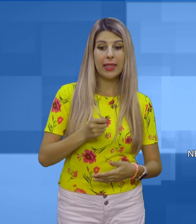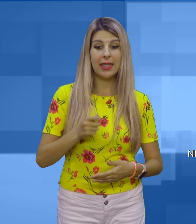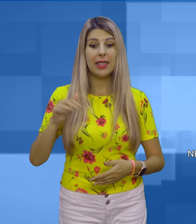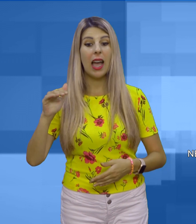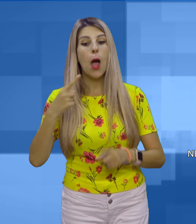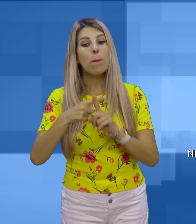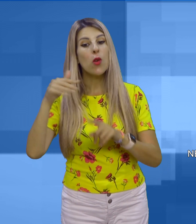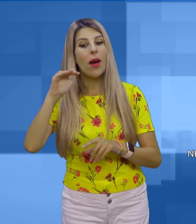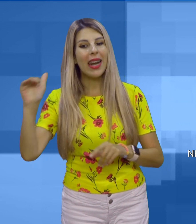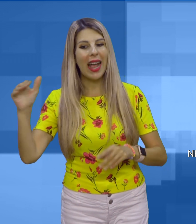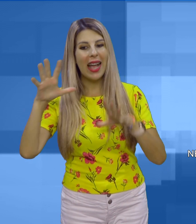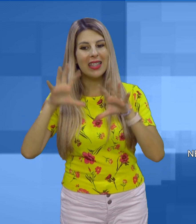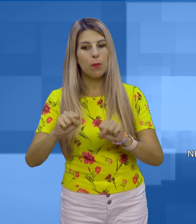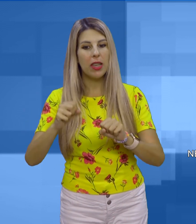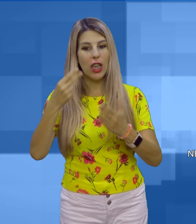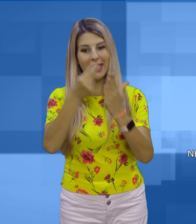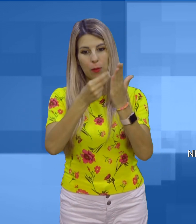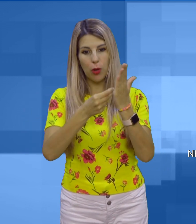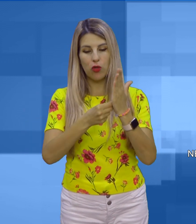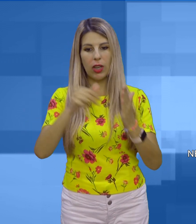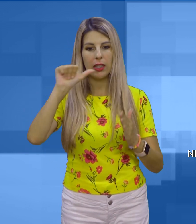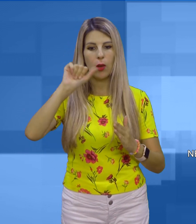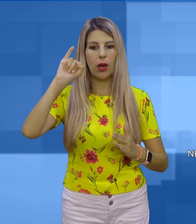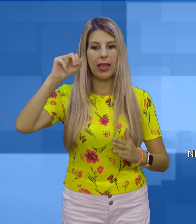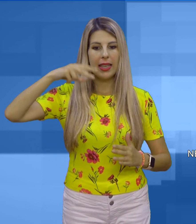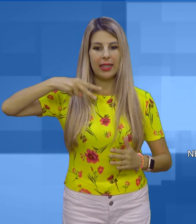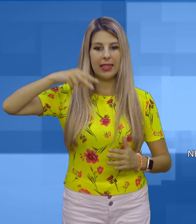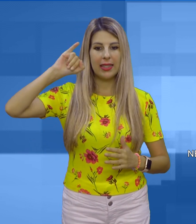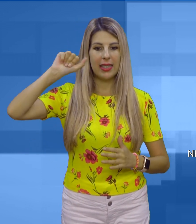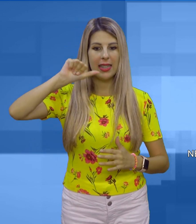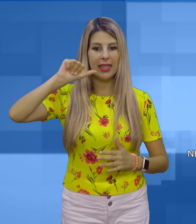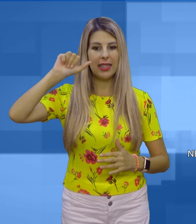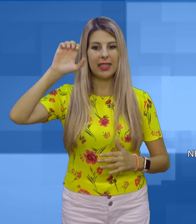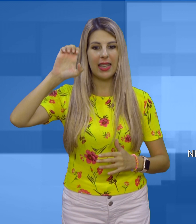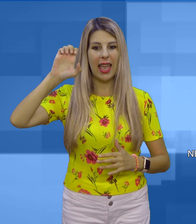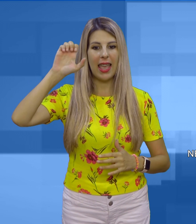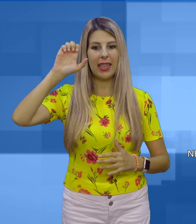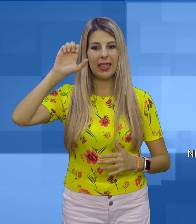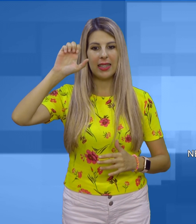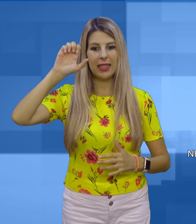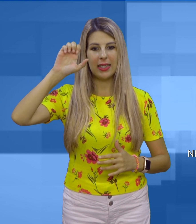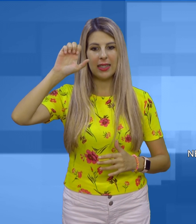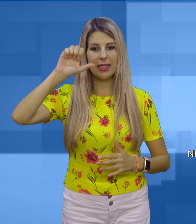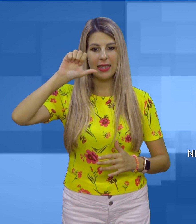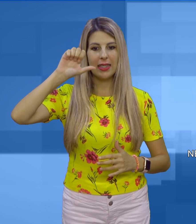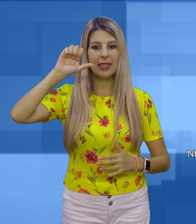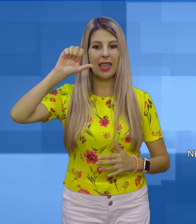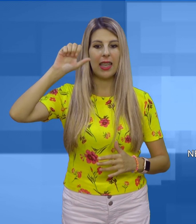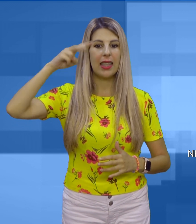operativi sulla costa del Sinis per il progetto locale in collaborazione con Legambiente.